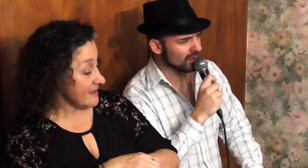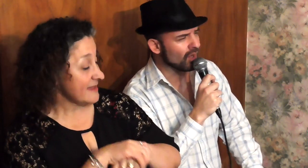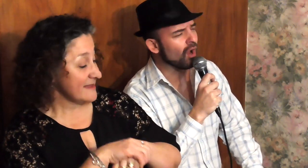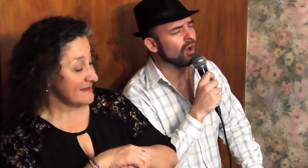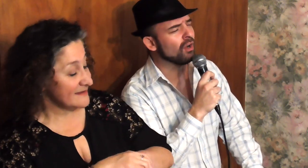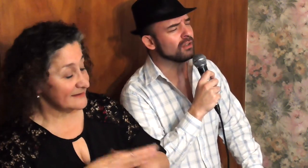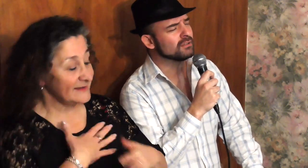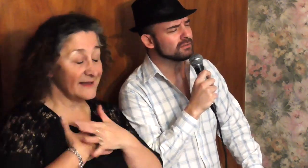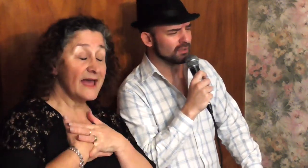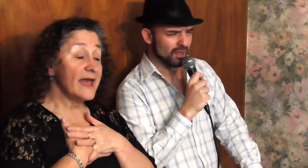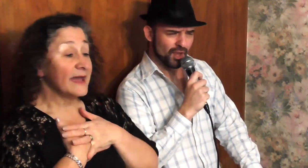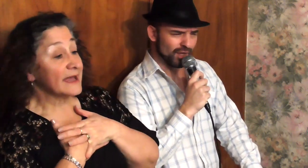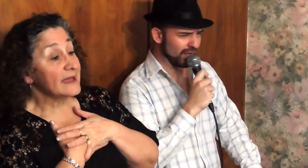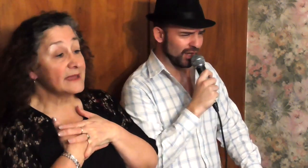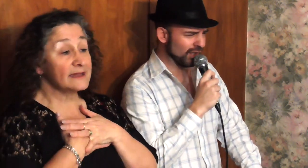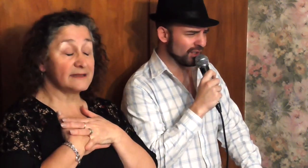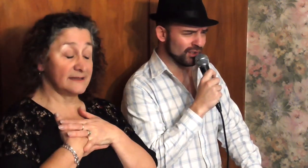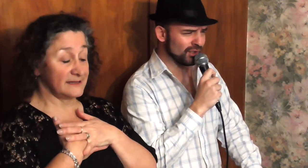Amigo